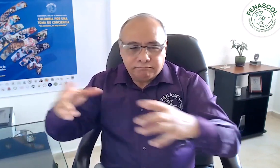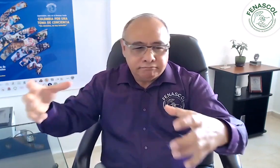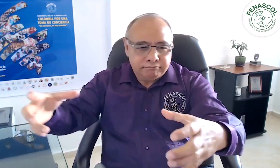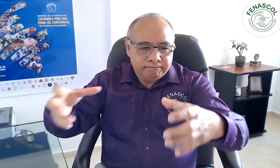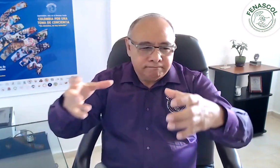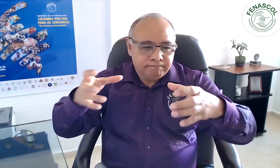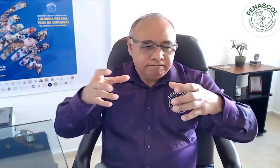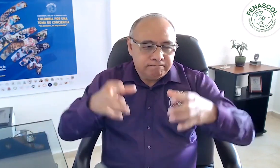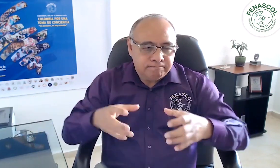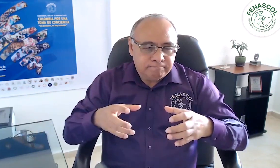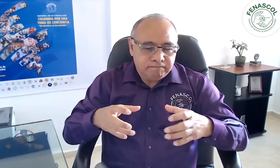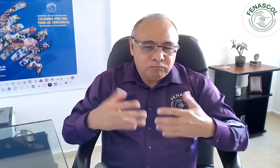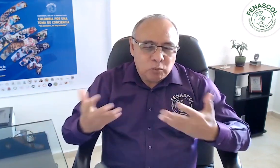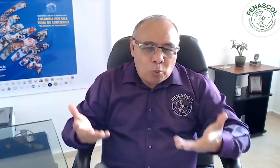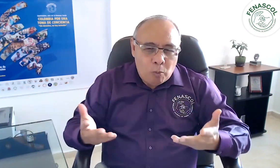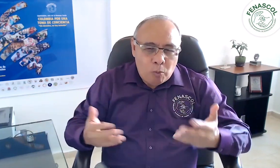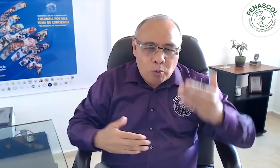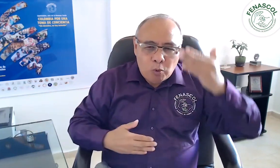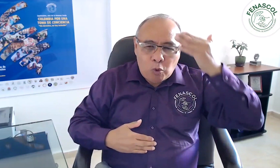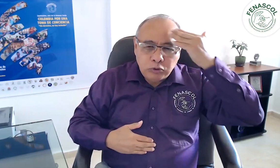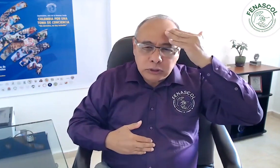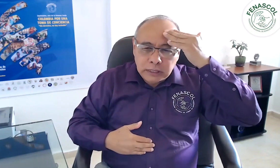Estas entidades han sido invitadas.